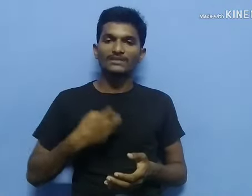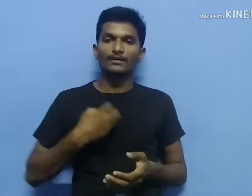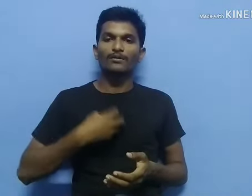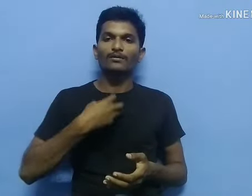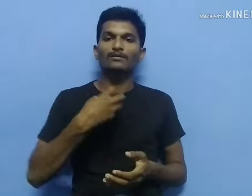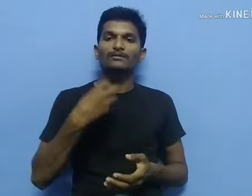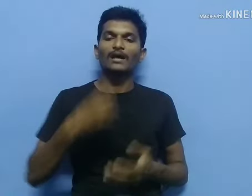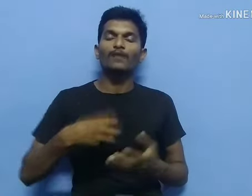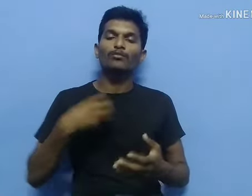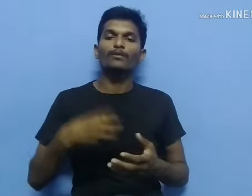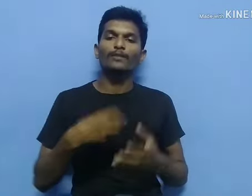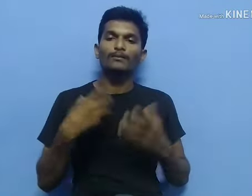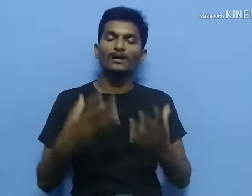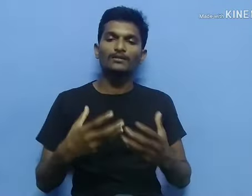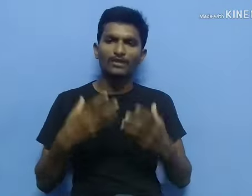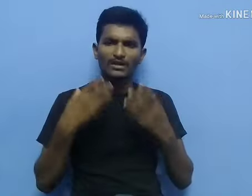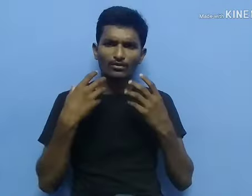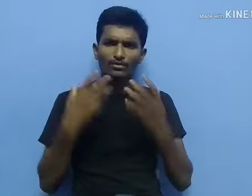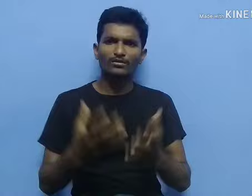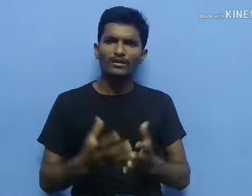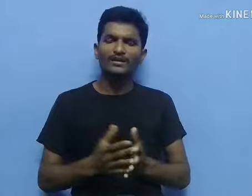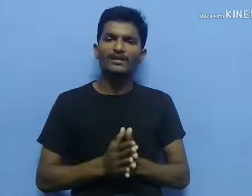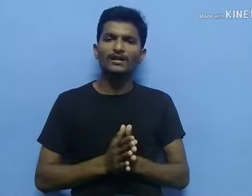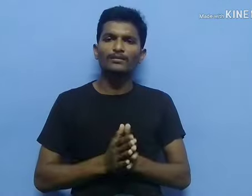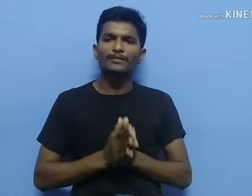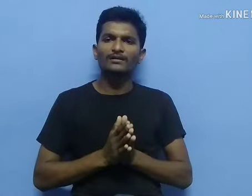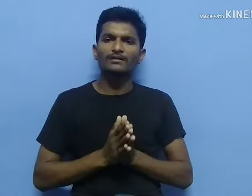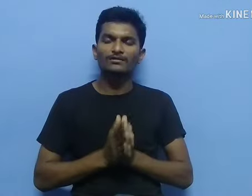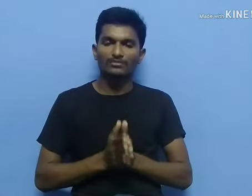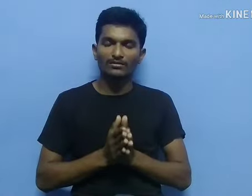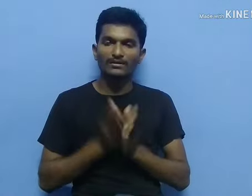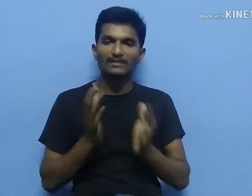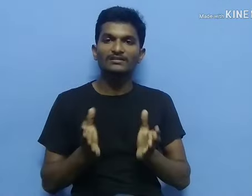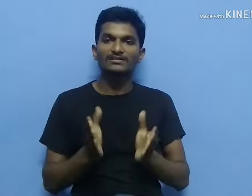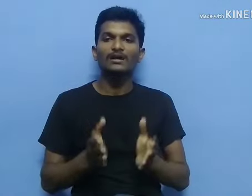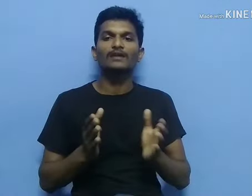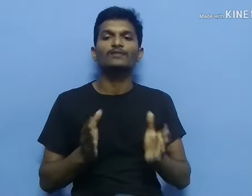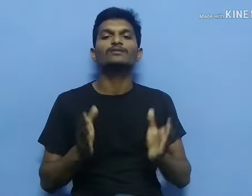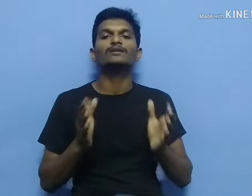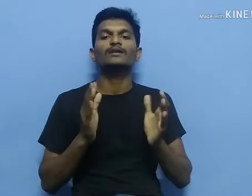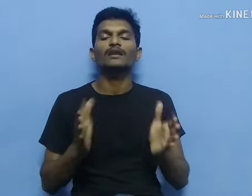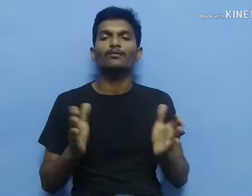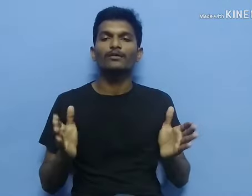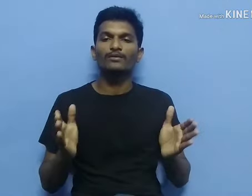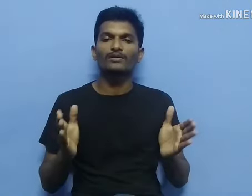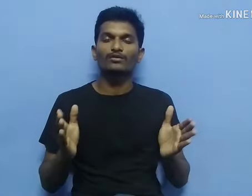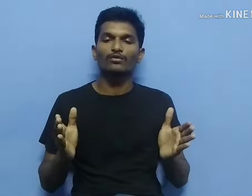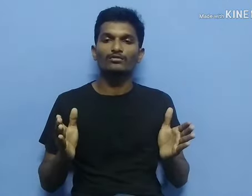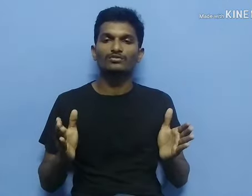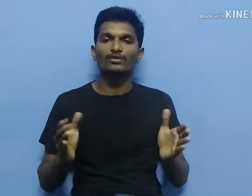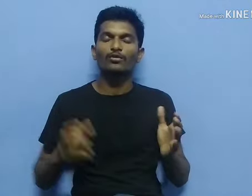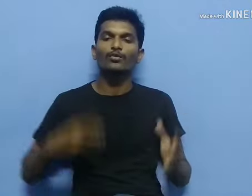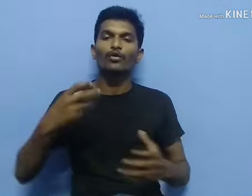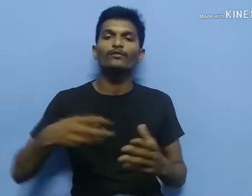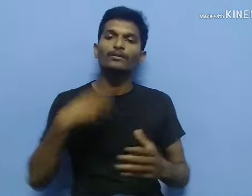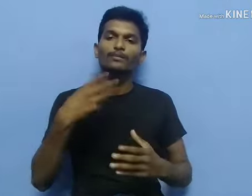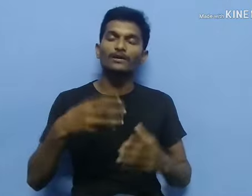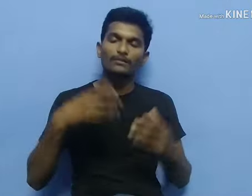நம்ம தாழ்மண் படமா அந்த மாதிரி ஏதாவது உங்களுக்கு இருக்கு அப்படின்னு இருந்துச்சுன்னா அதை வந்து இல்லாமல் எப்படி இருக்கணும் அப்படின்னு சொல்லிட்டு உங்களை மோட்டிவேட் பண்ற